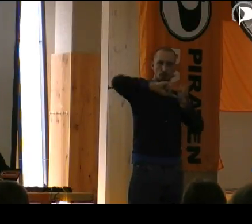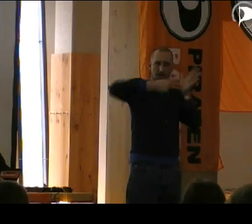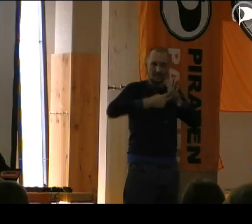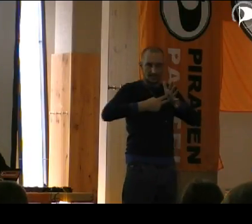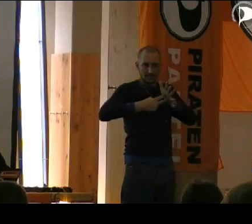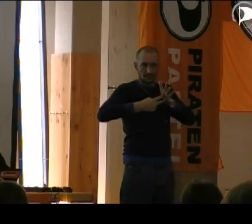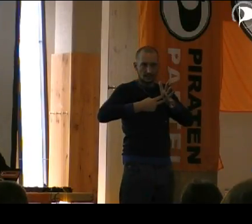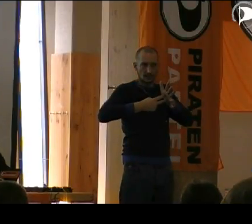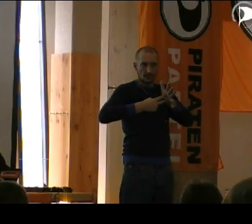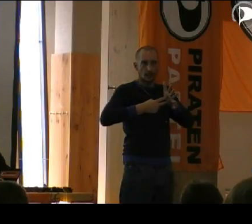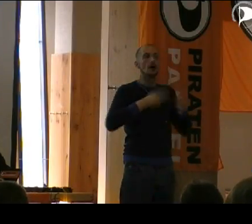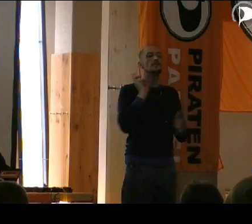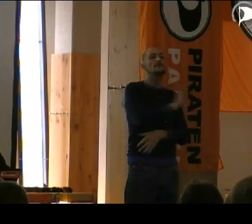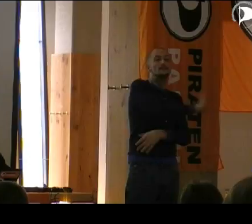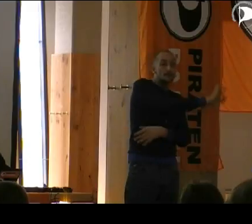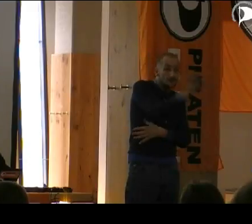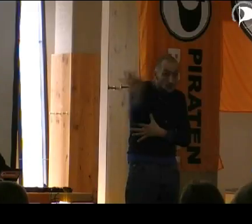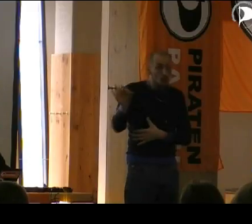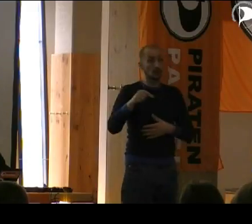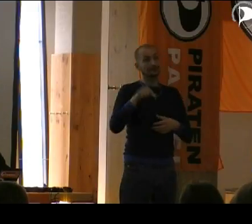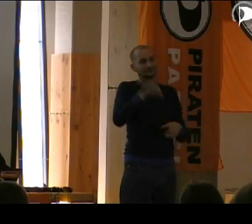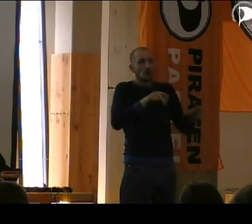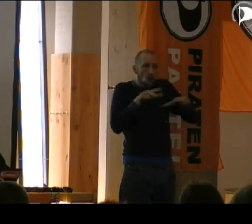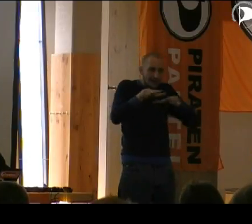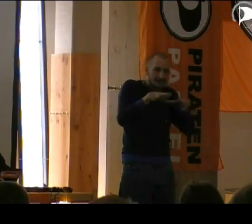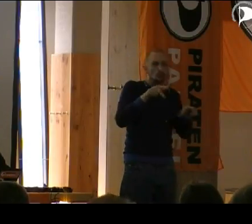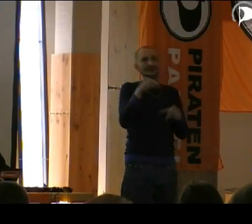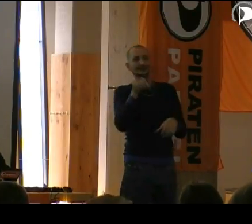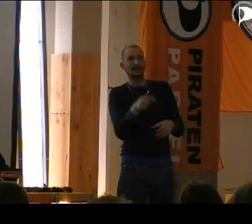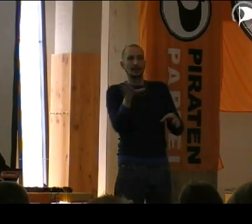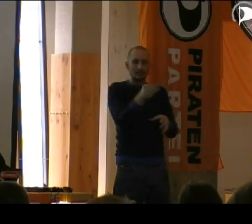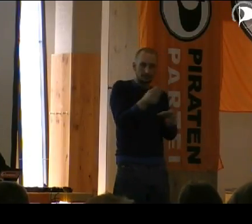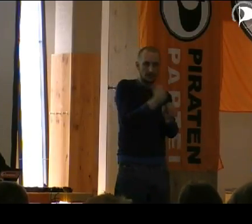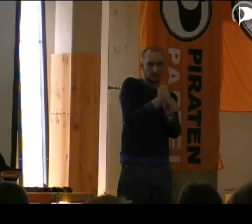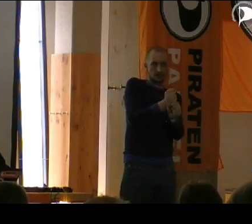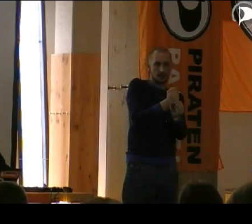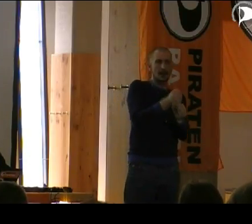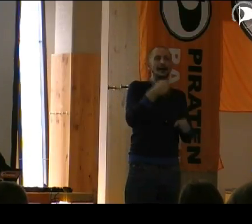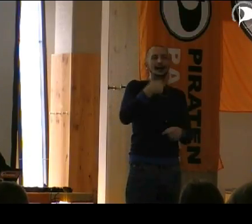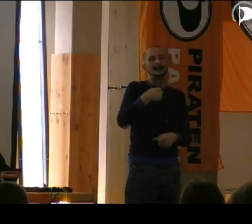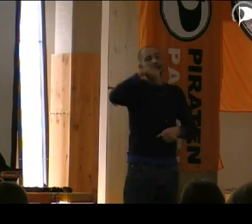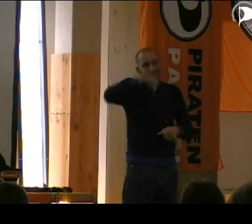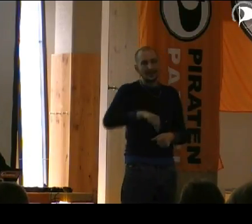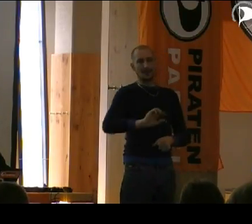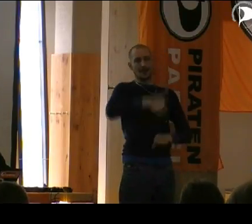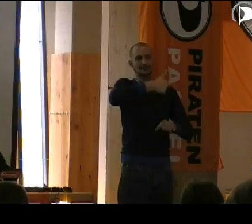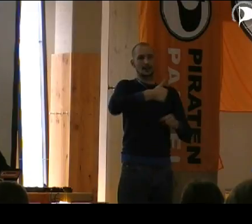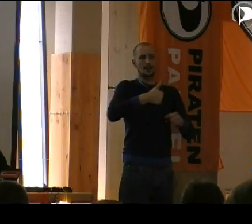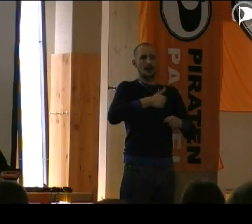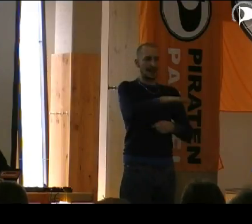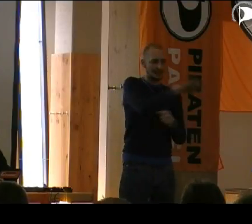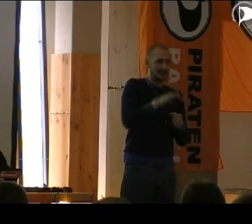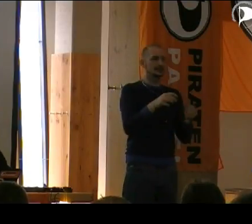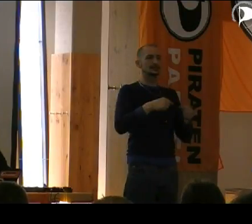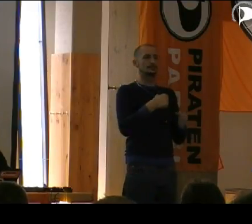leicht denn so wollte ich auch organisatorisch ist mit zu übernehmen auch heute was auch das manche ersten landesparteitag nicht irgendwie mit